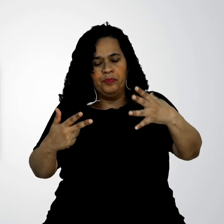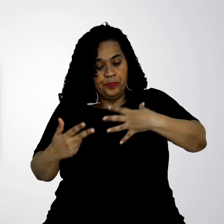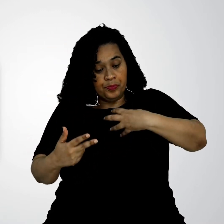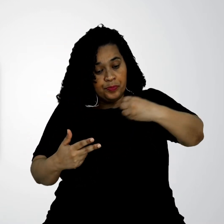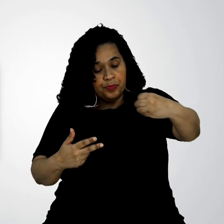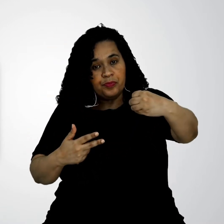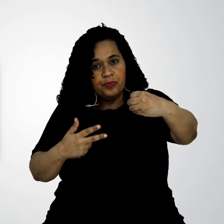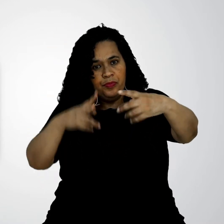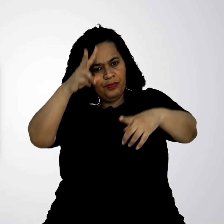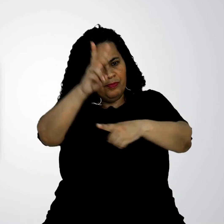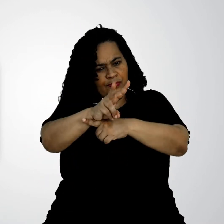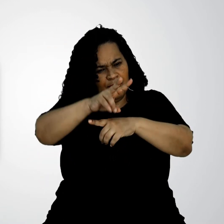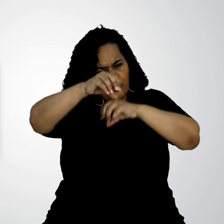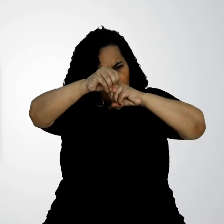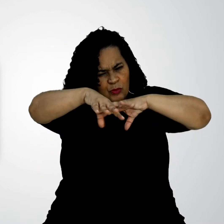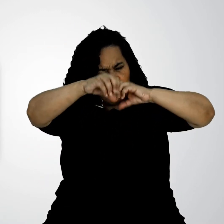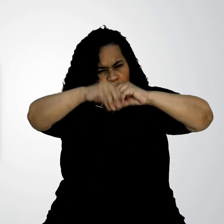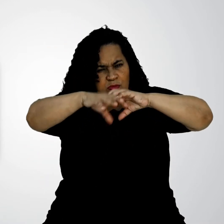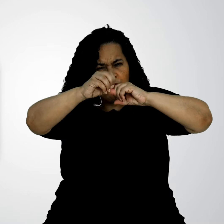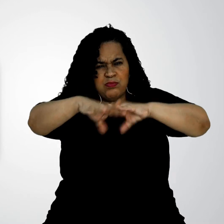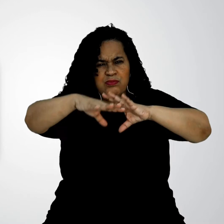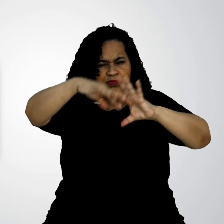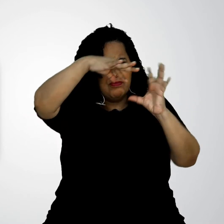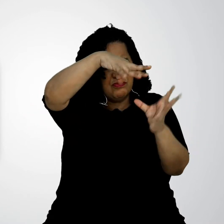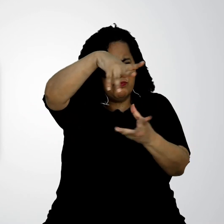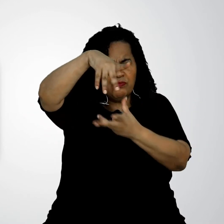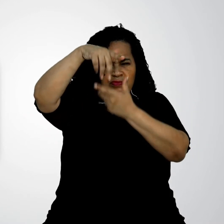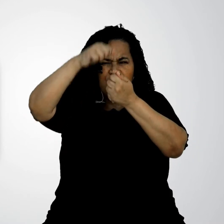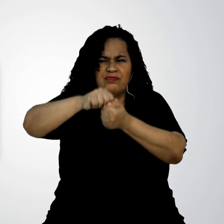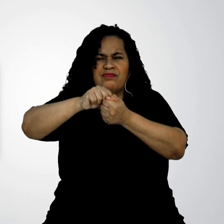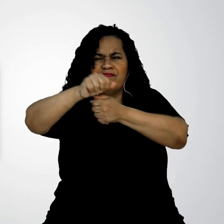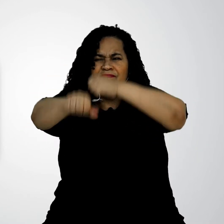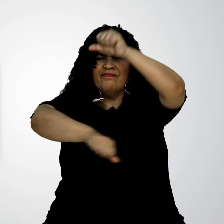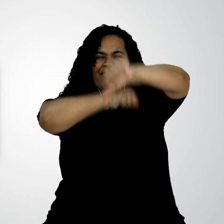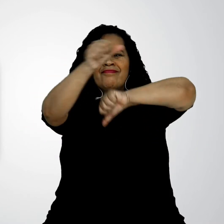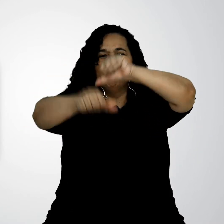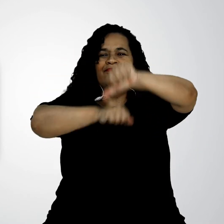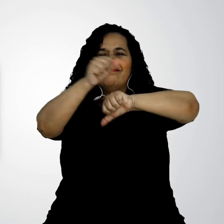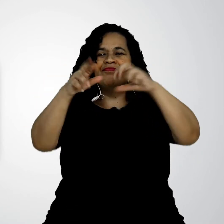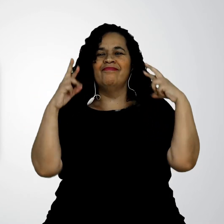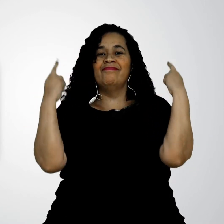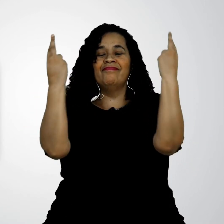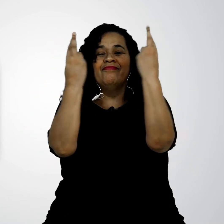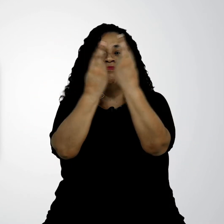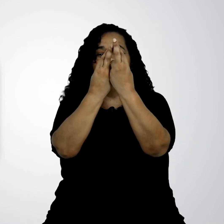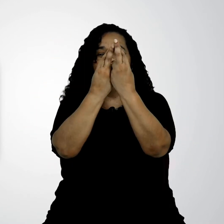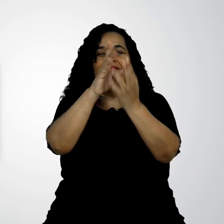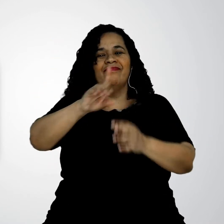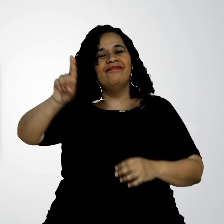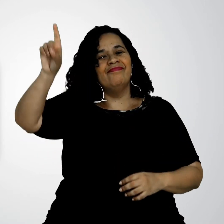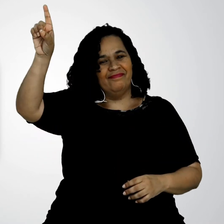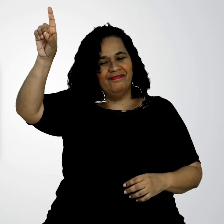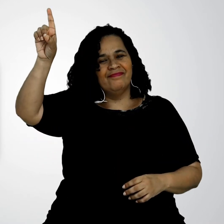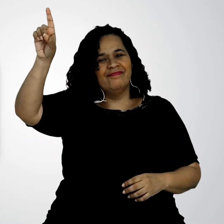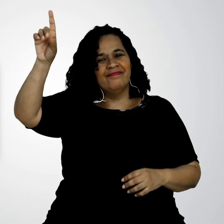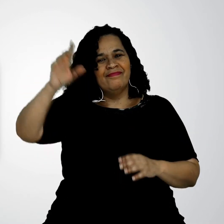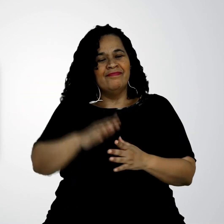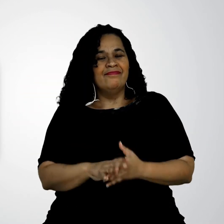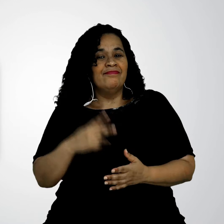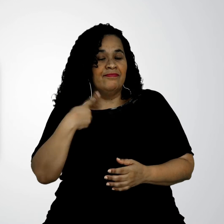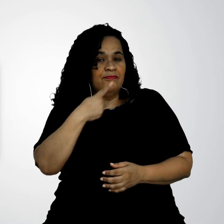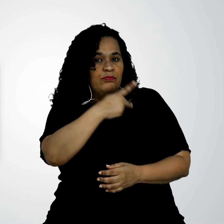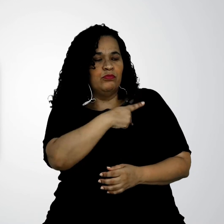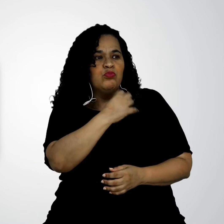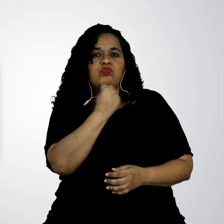Deus serão a mudança do mundo, da sociedade, manifestação do reino de Deus. Então isso aqui para a gente, pastor Willy, não é só